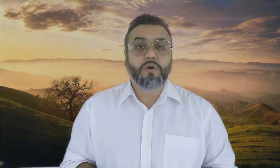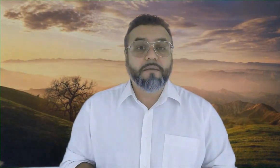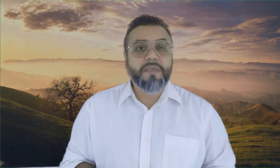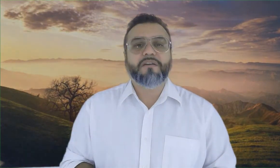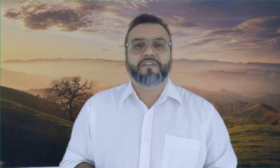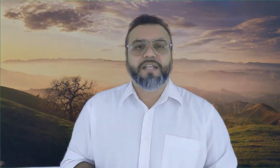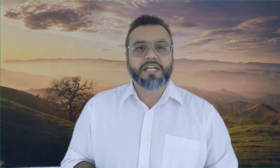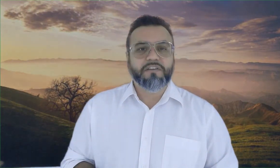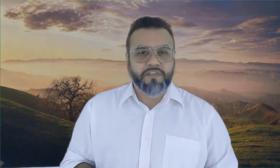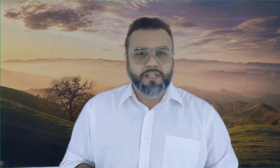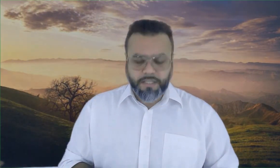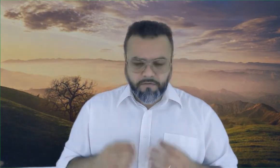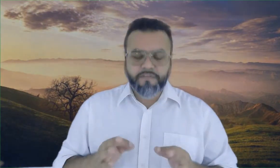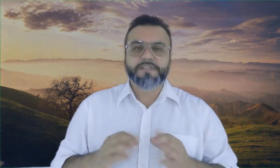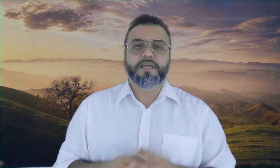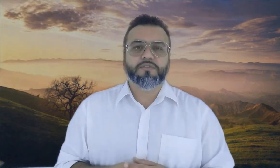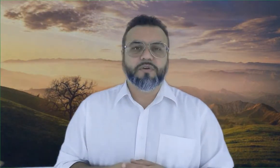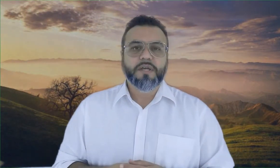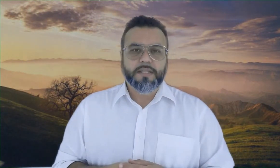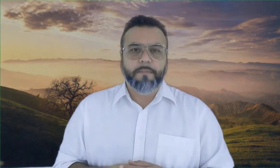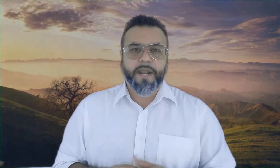caminho, a verdade e a vida. Então vamos fazer isso na prática.